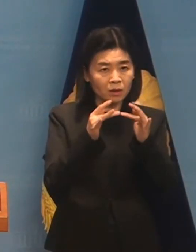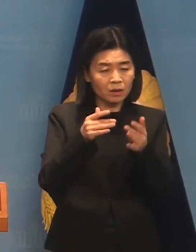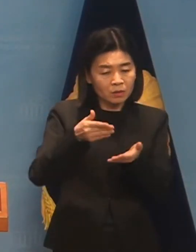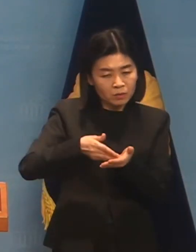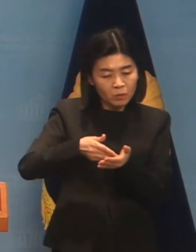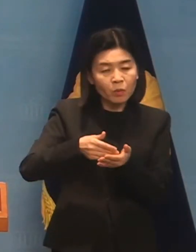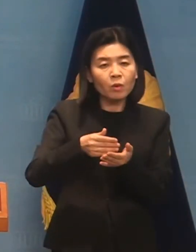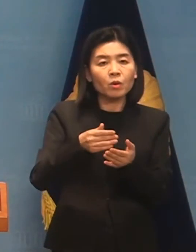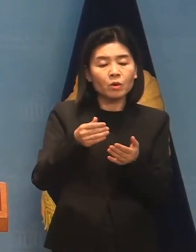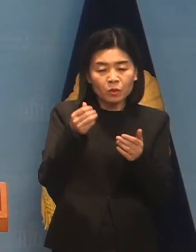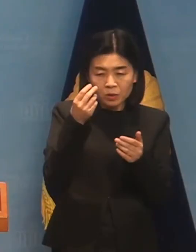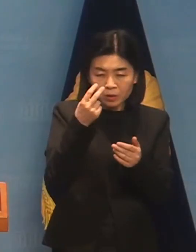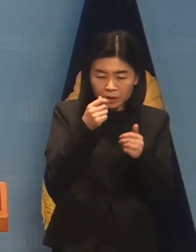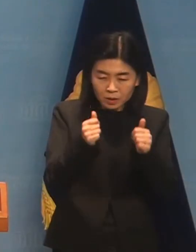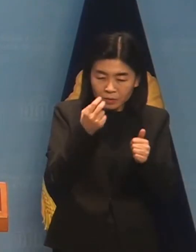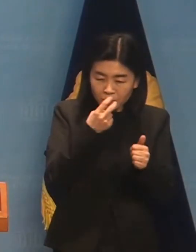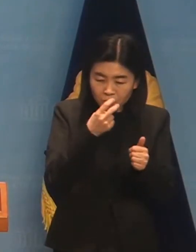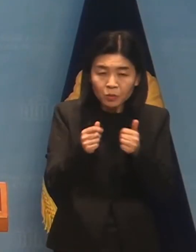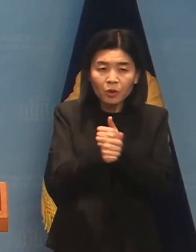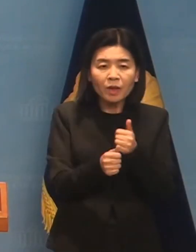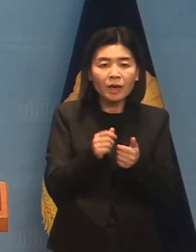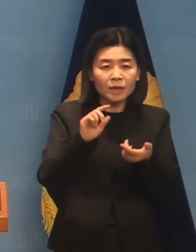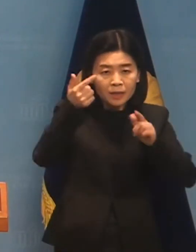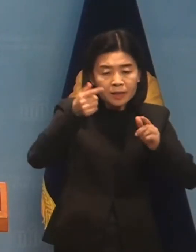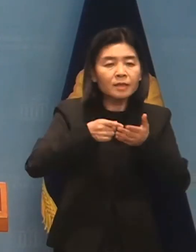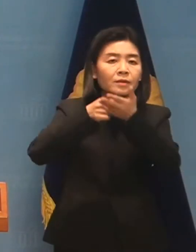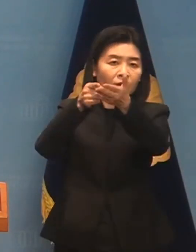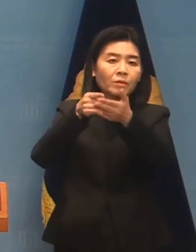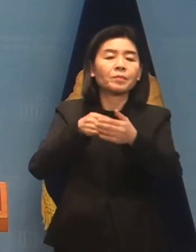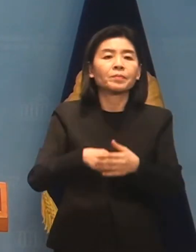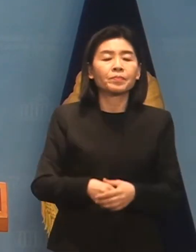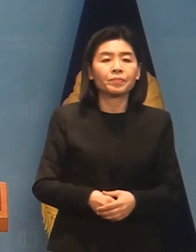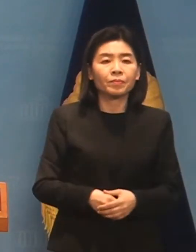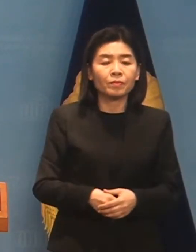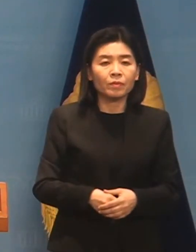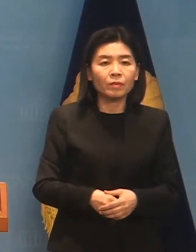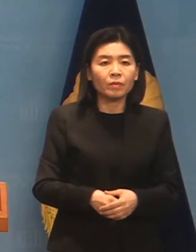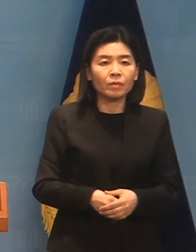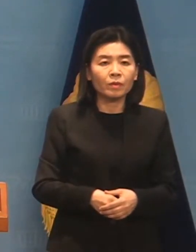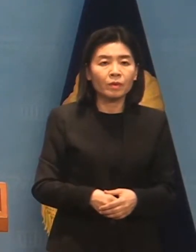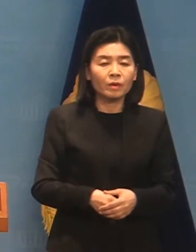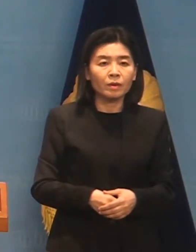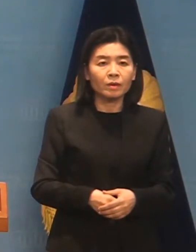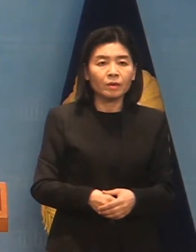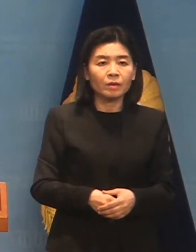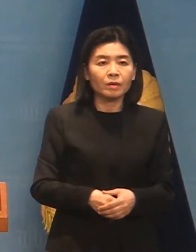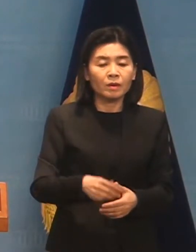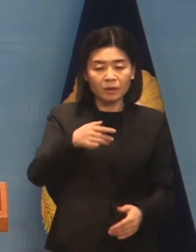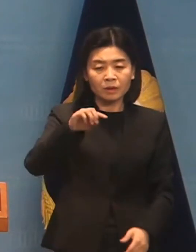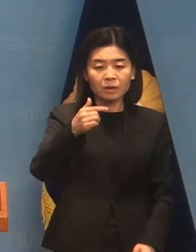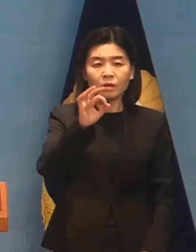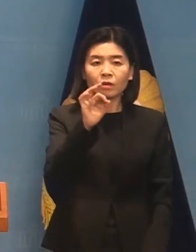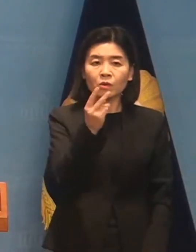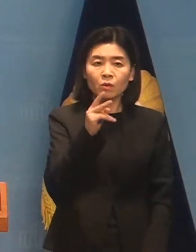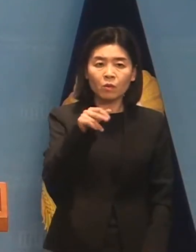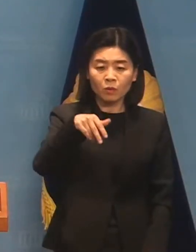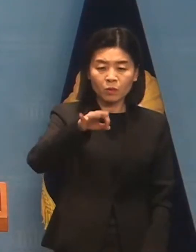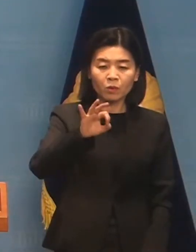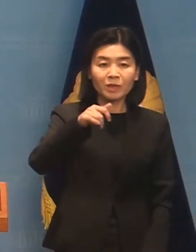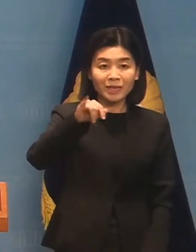보도심의위원회에 이의 신청을 제기하였다는 점 말씀드립니다. 다음으로는 전용기 의원님